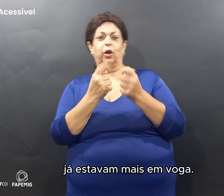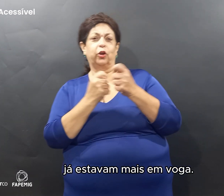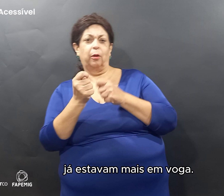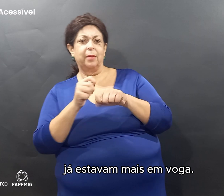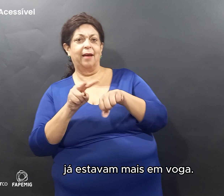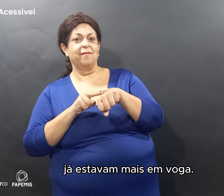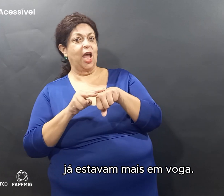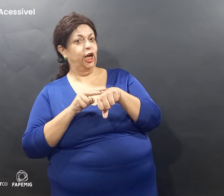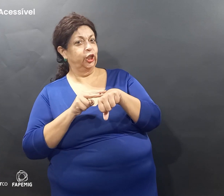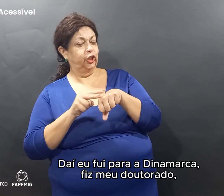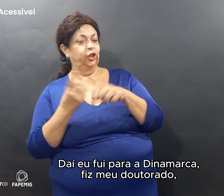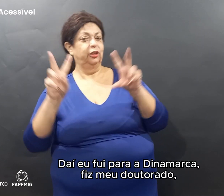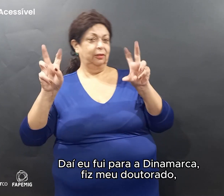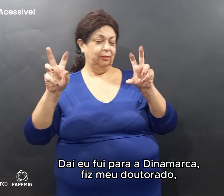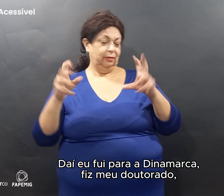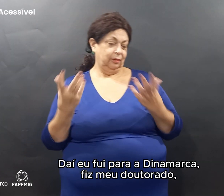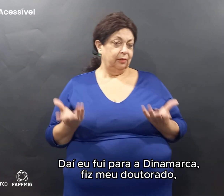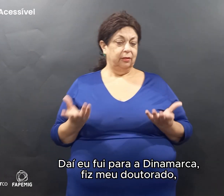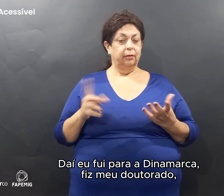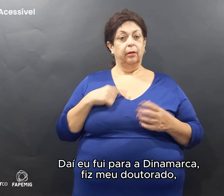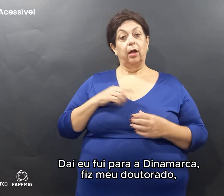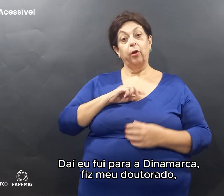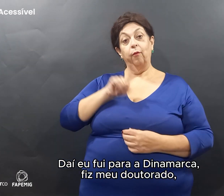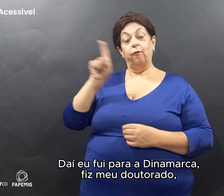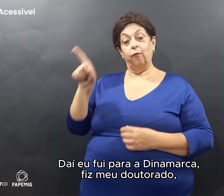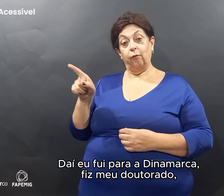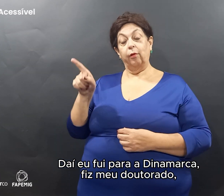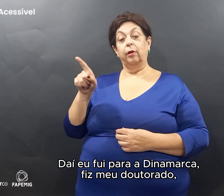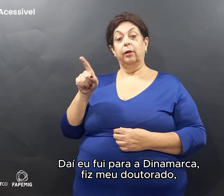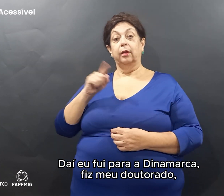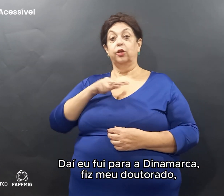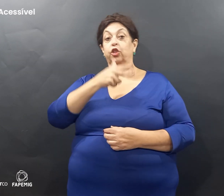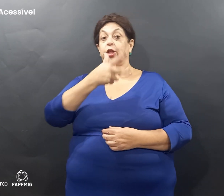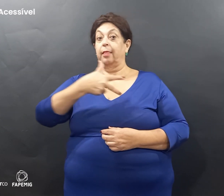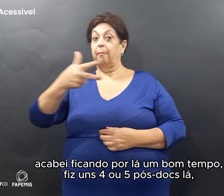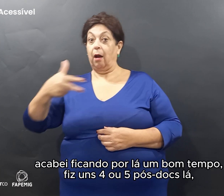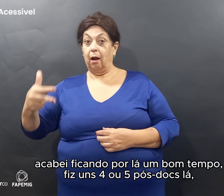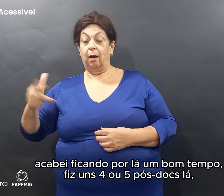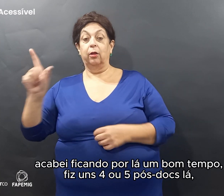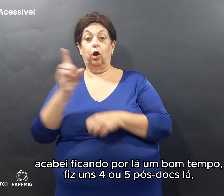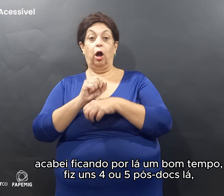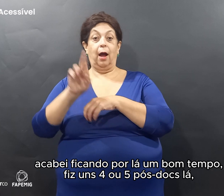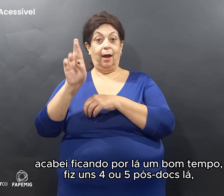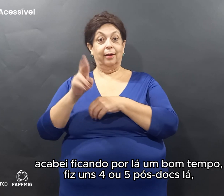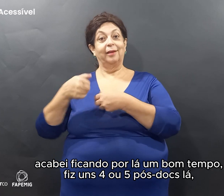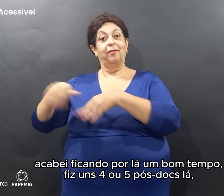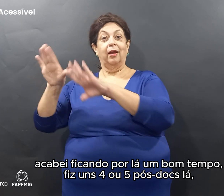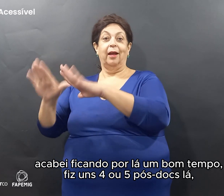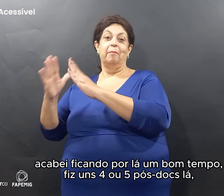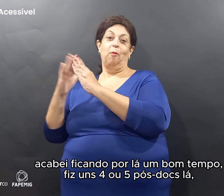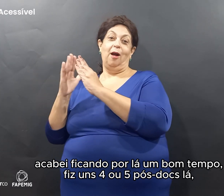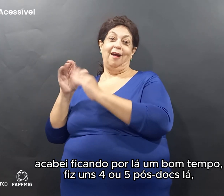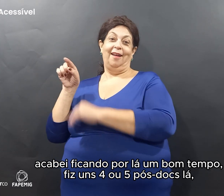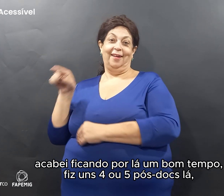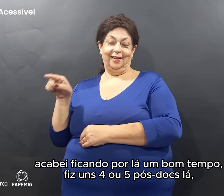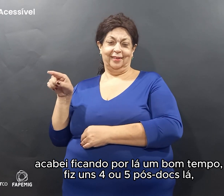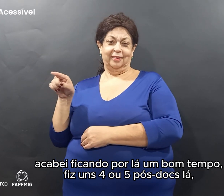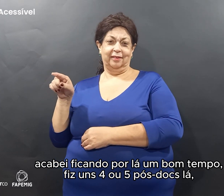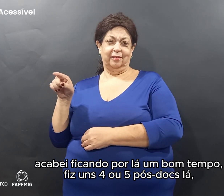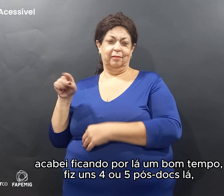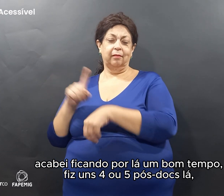estava mais em voga, né? Daí eu fui para Dinamarca, fiz meu doutorado lá, acabei ficando por lá um bom tempo, né?